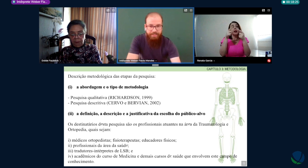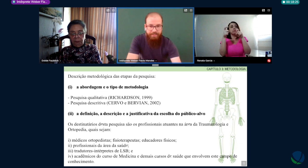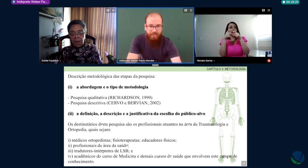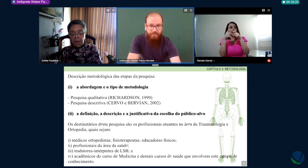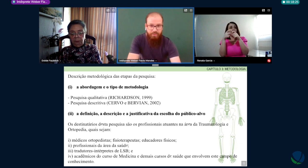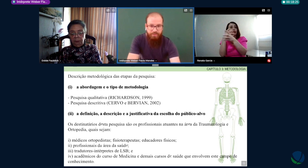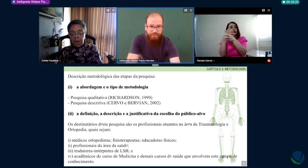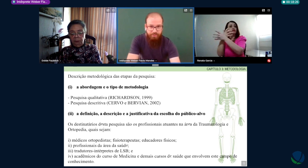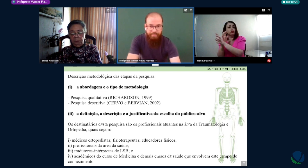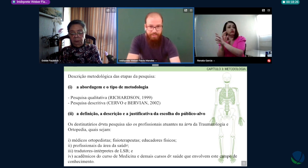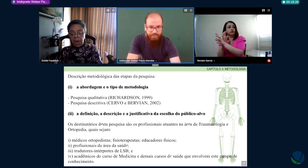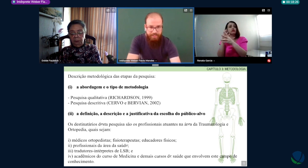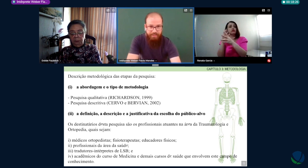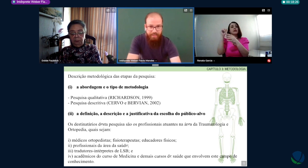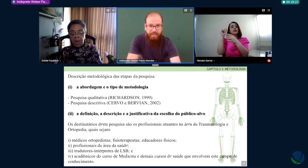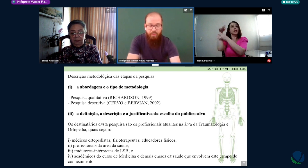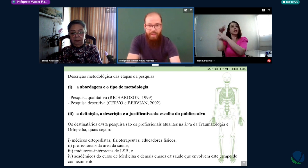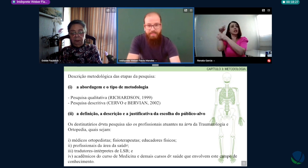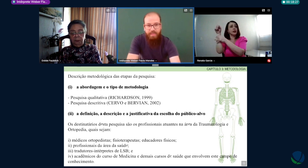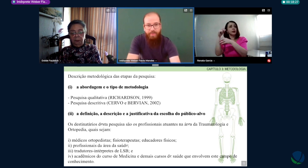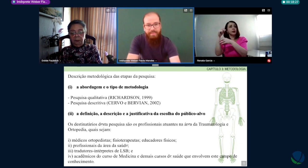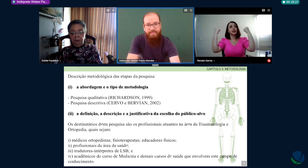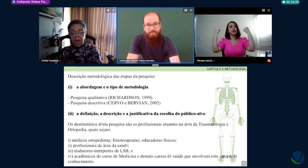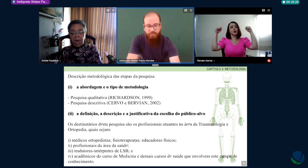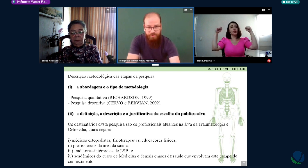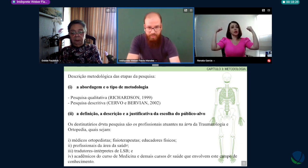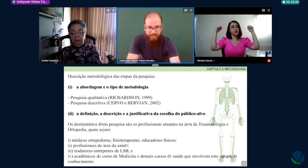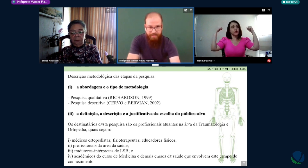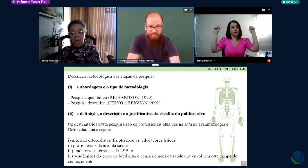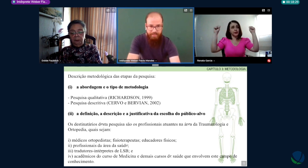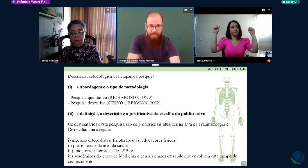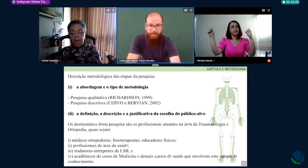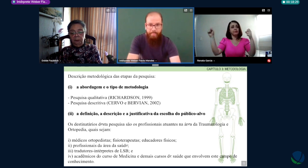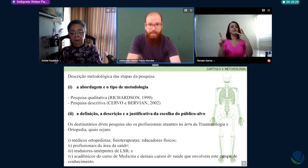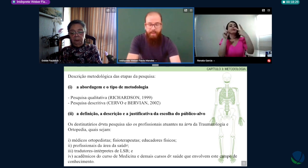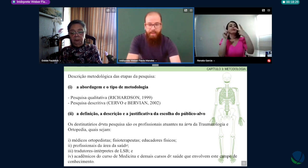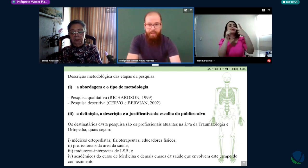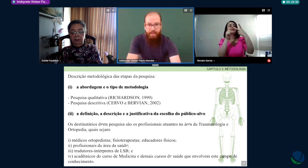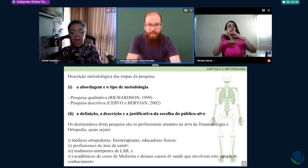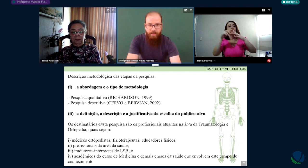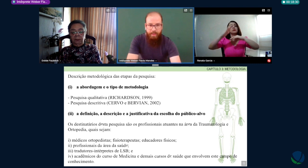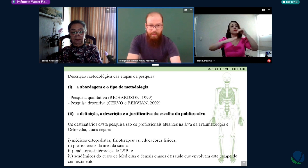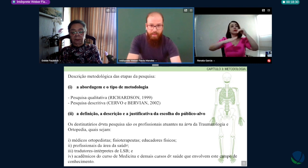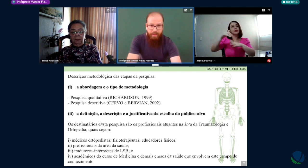atuantes na área de traumatologia e ortopedia, né? E quais são esses profissionais?